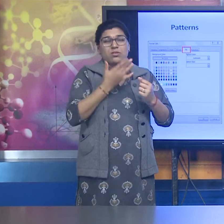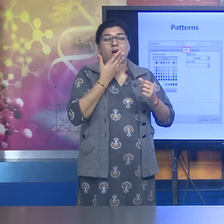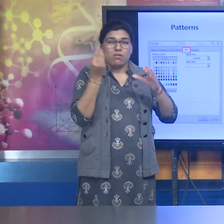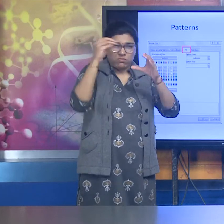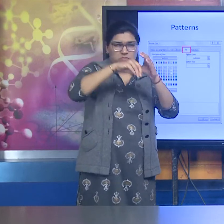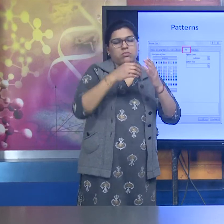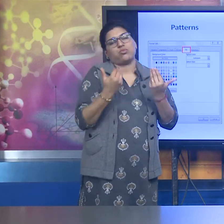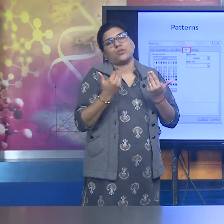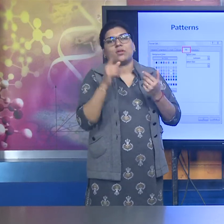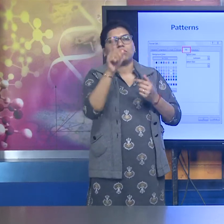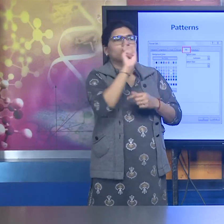Pattern.